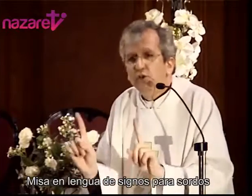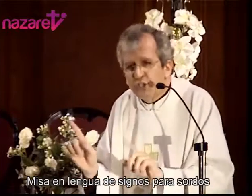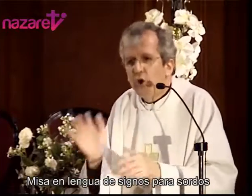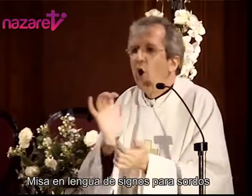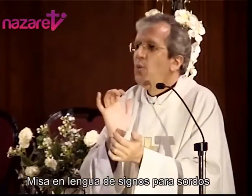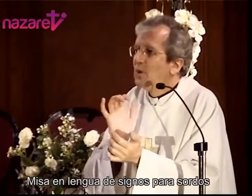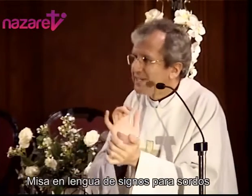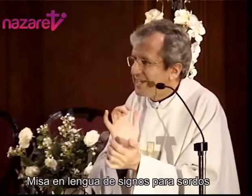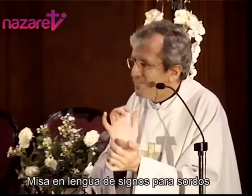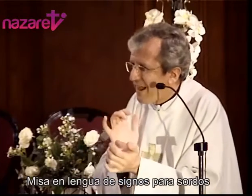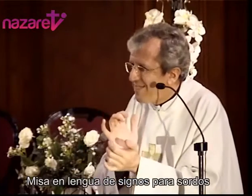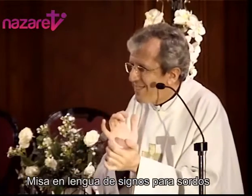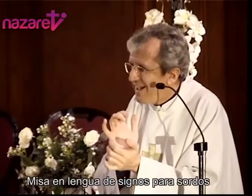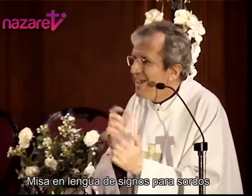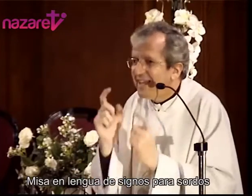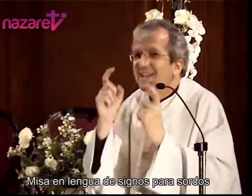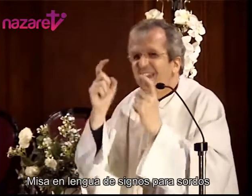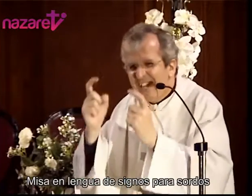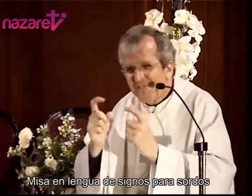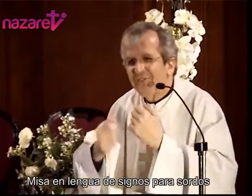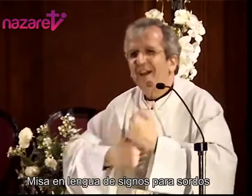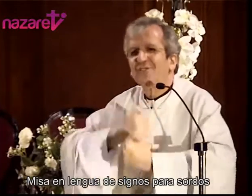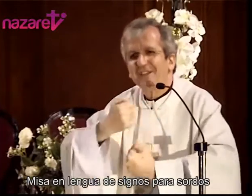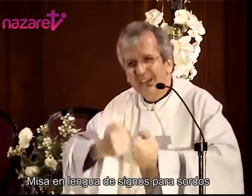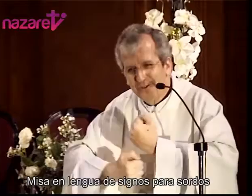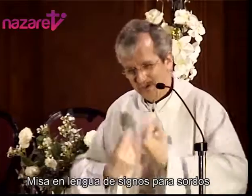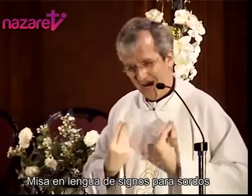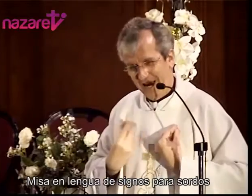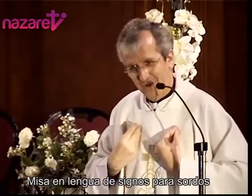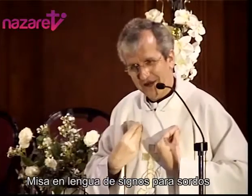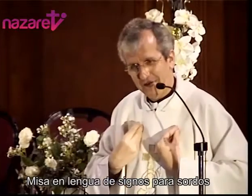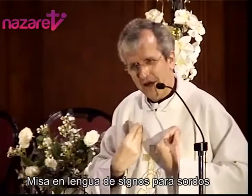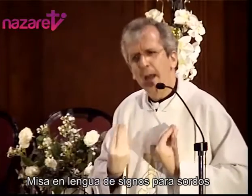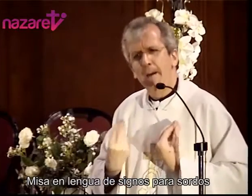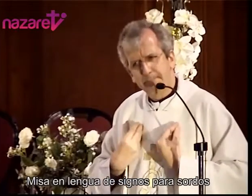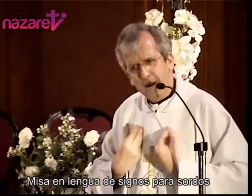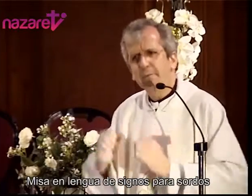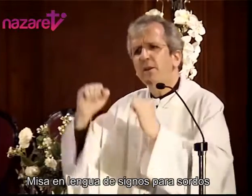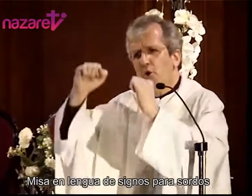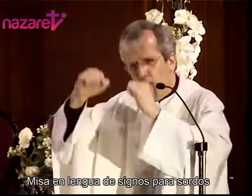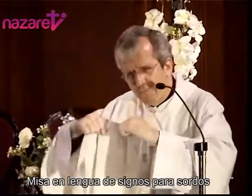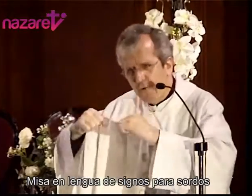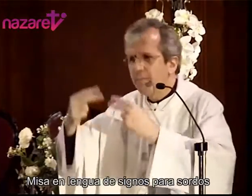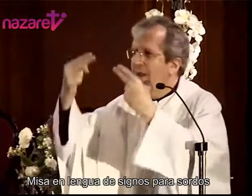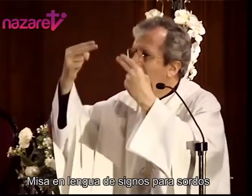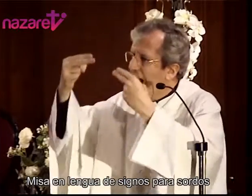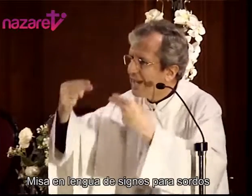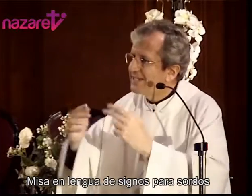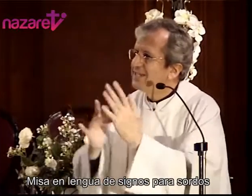sino nuestra esperanza es esforzarnos, es luchar en nuestra vida para vivir conforme a las